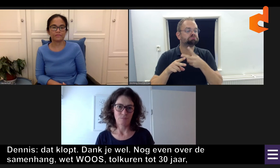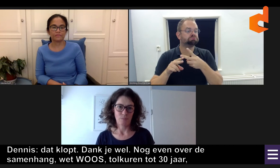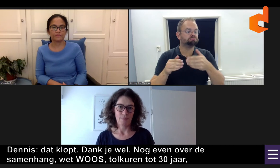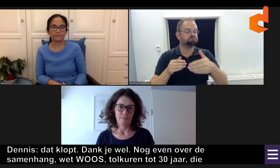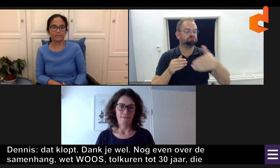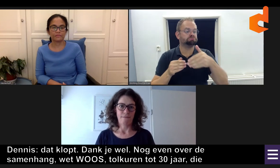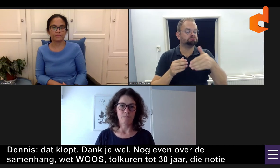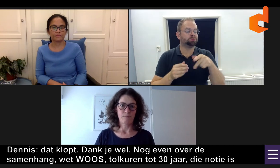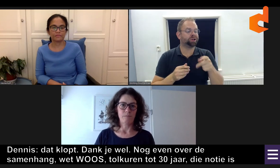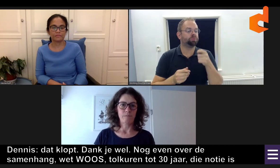ingediend.